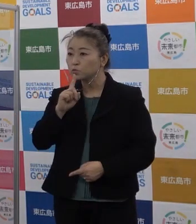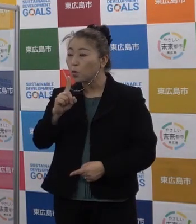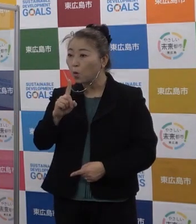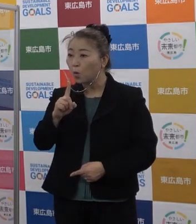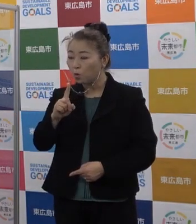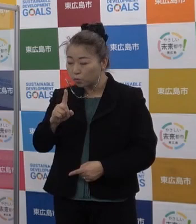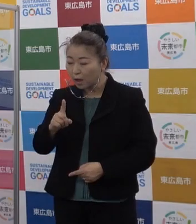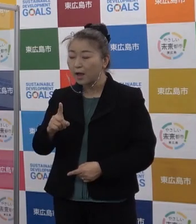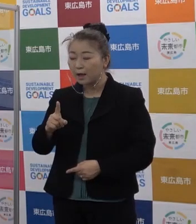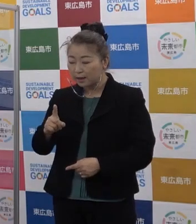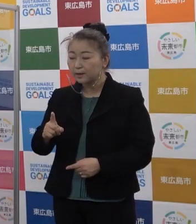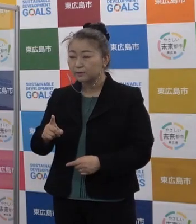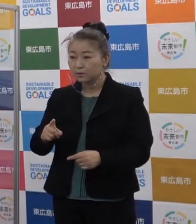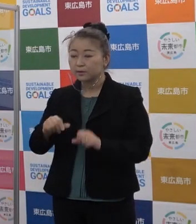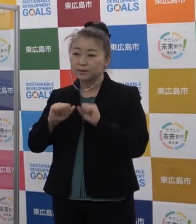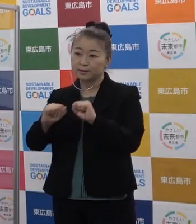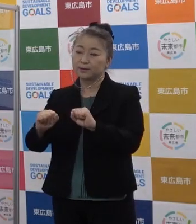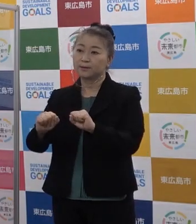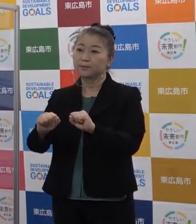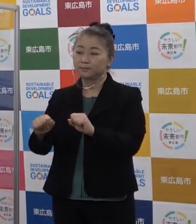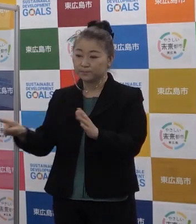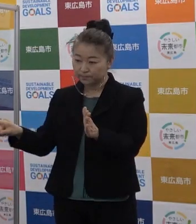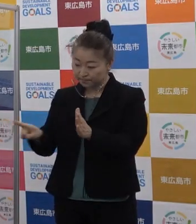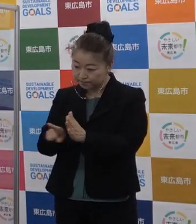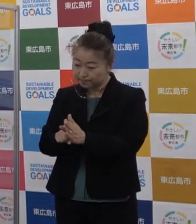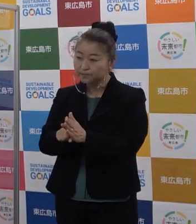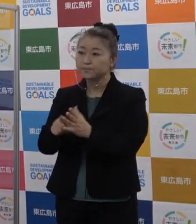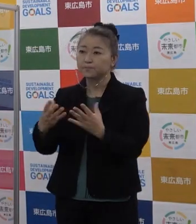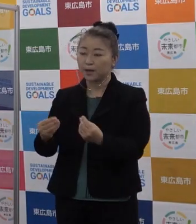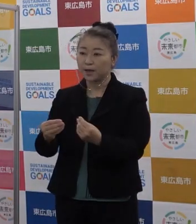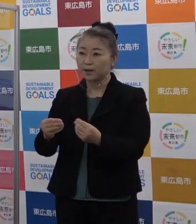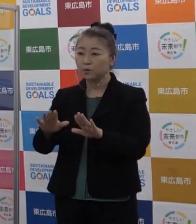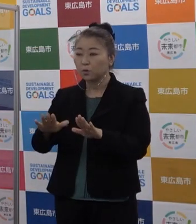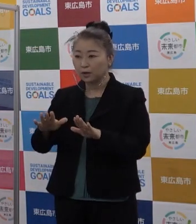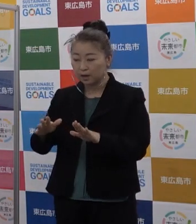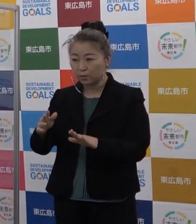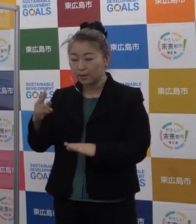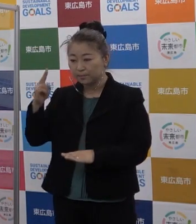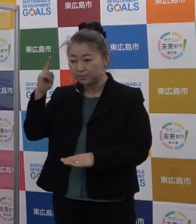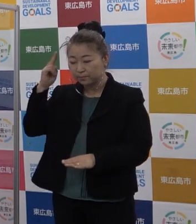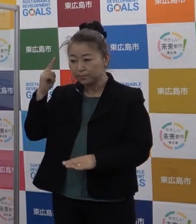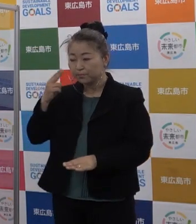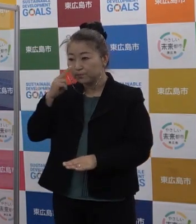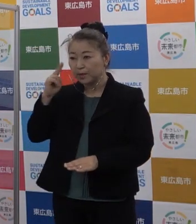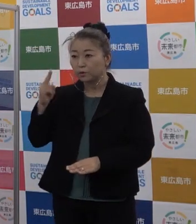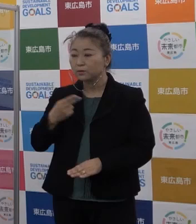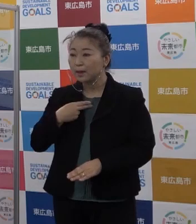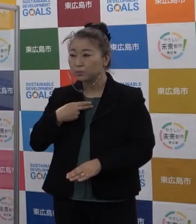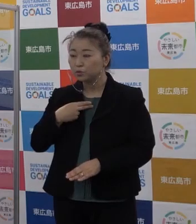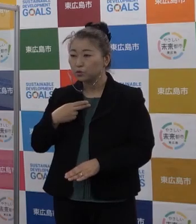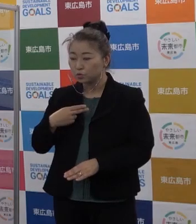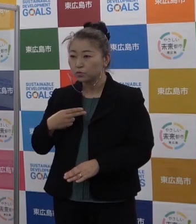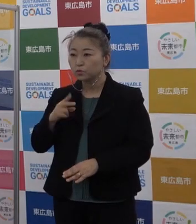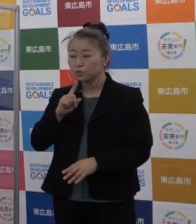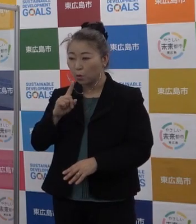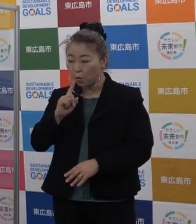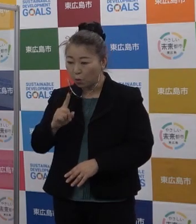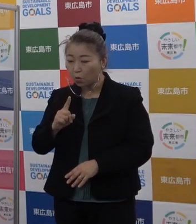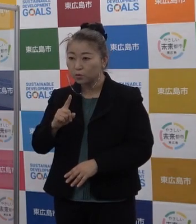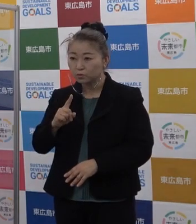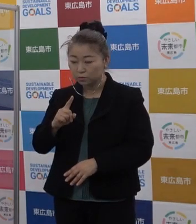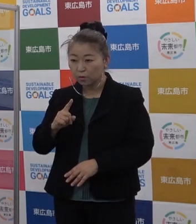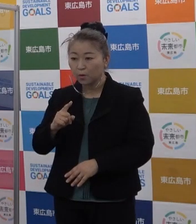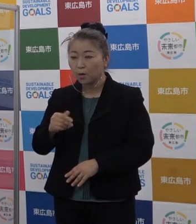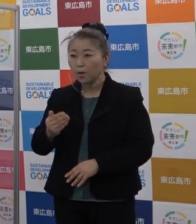通していたんでありますけれども、今回ベトナム語、ポルトガル語、そしてよく使われる優しい日本